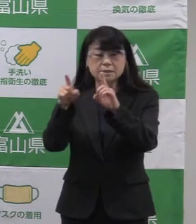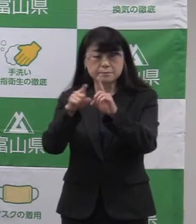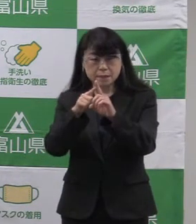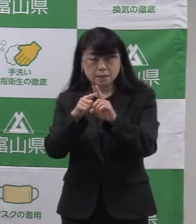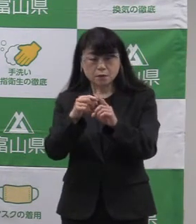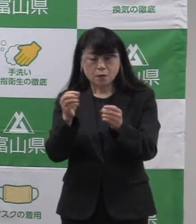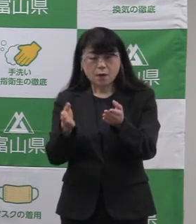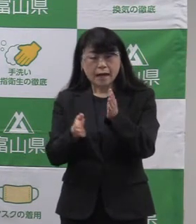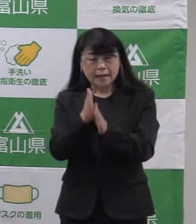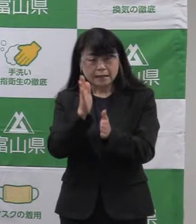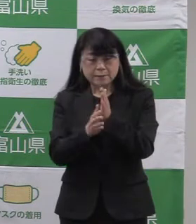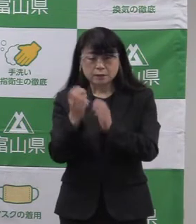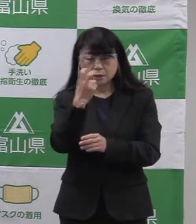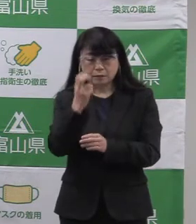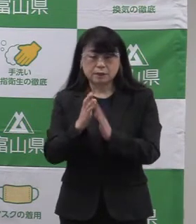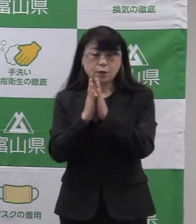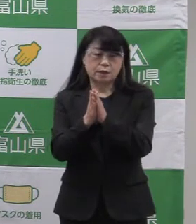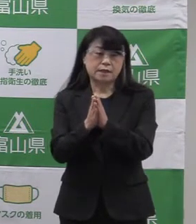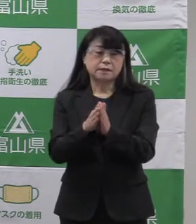ております。